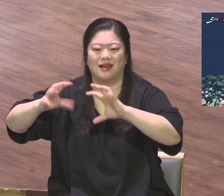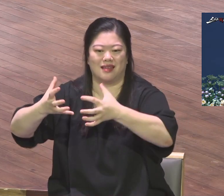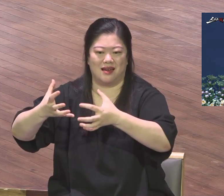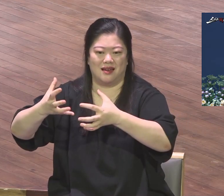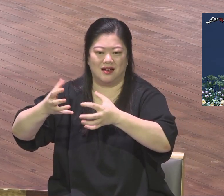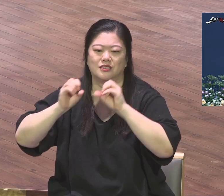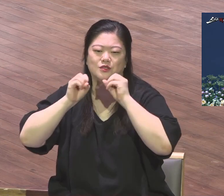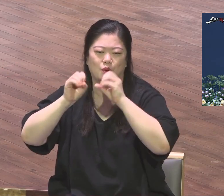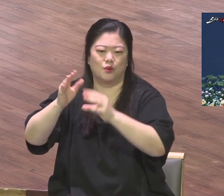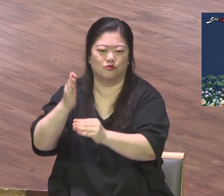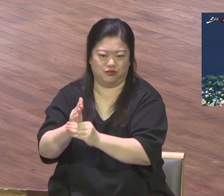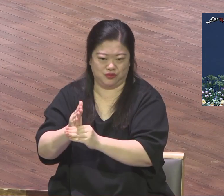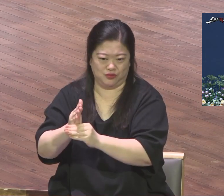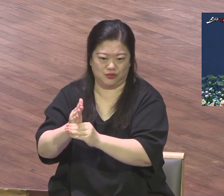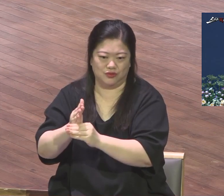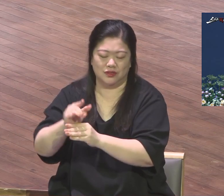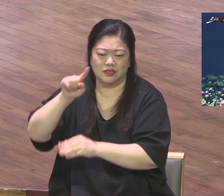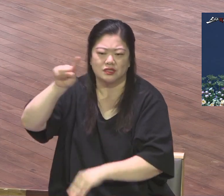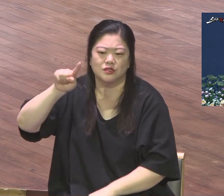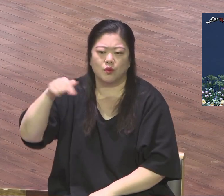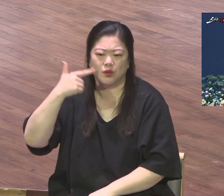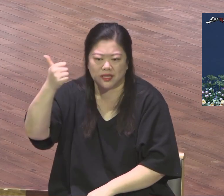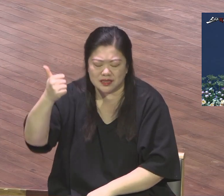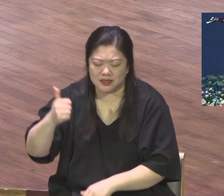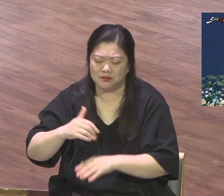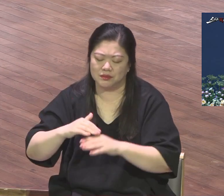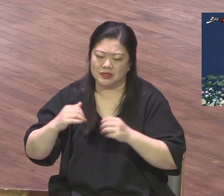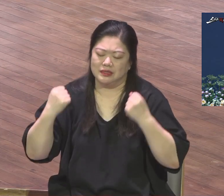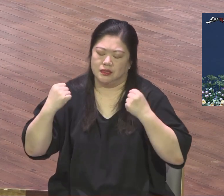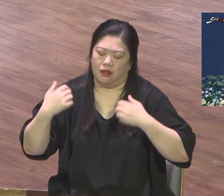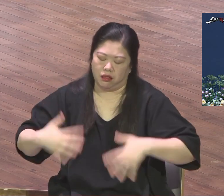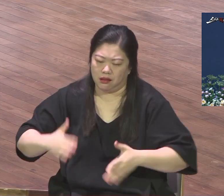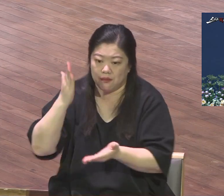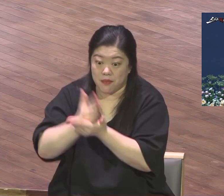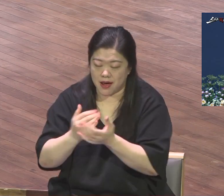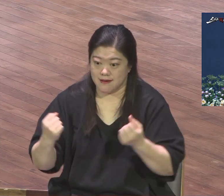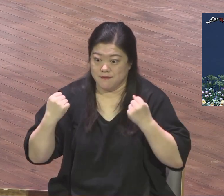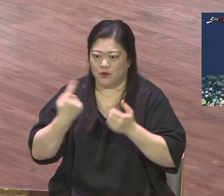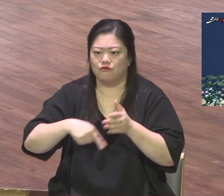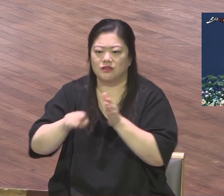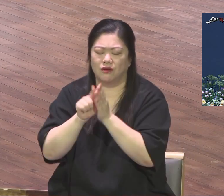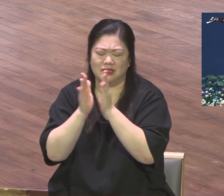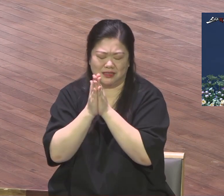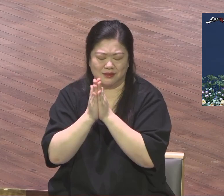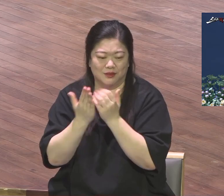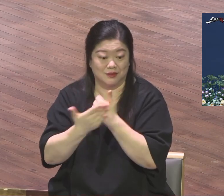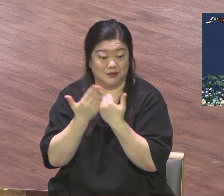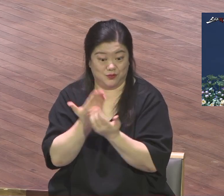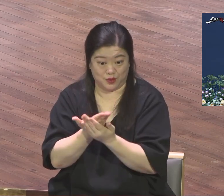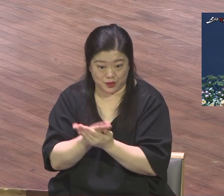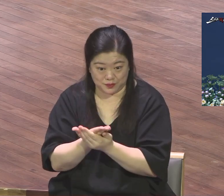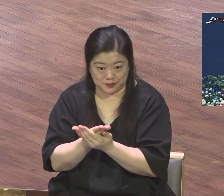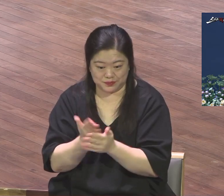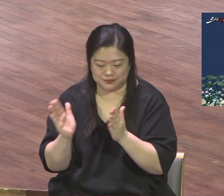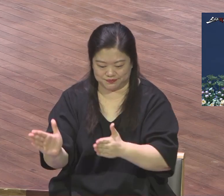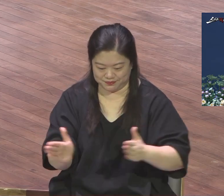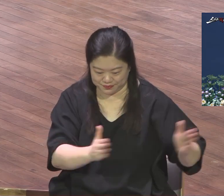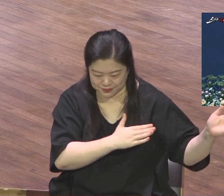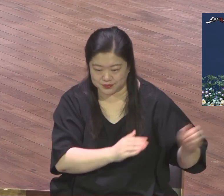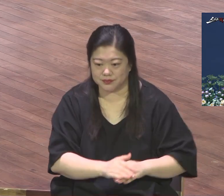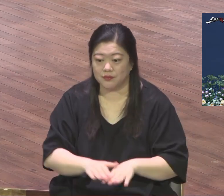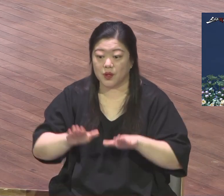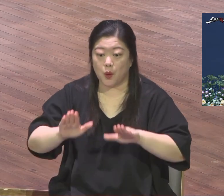목사님의 사역과 건강을 위해 지속적으로 기도해 주시기 바랍니다. 오늘 말씀을 증거해 주실 김송수